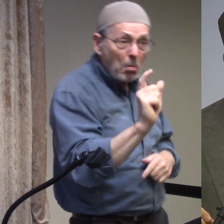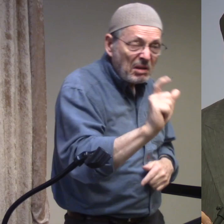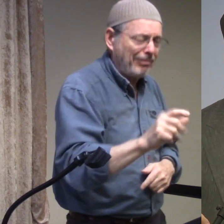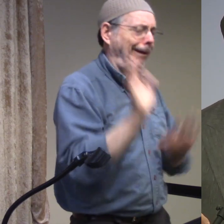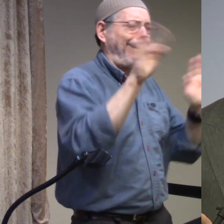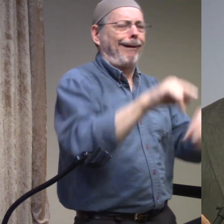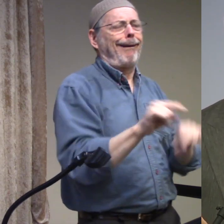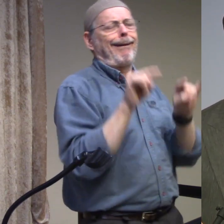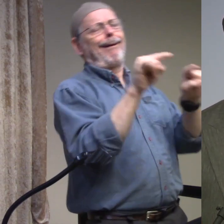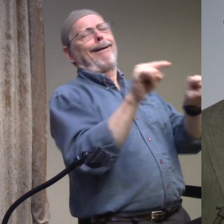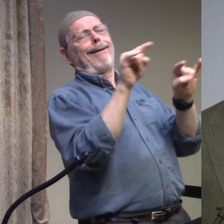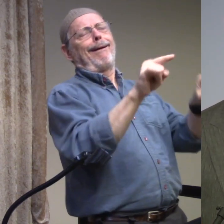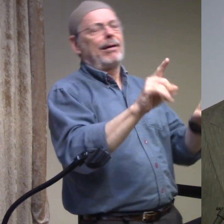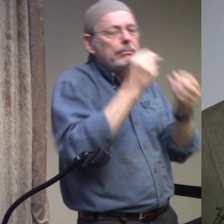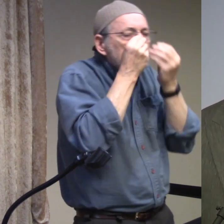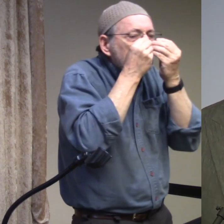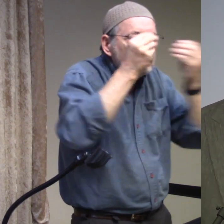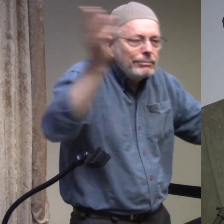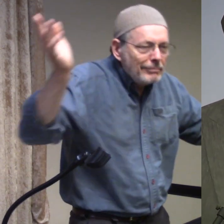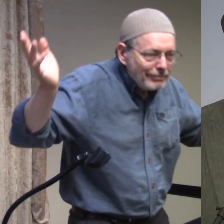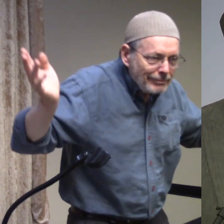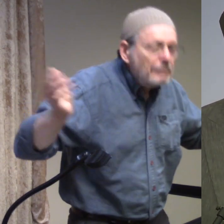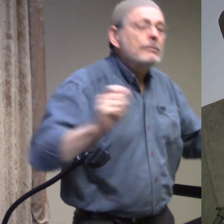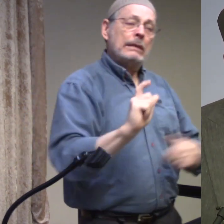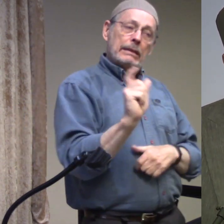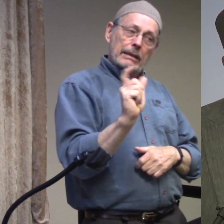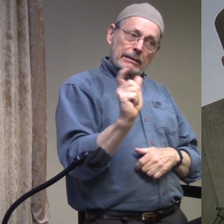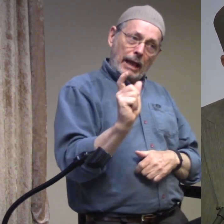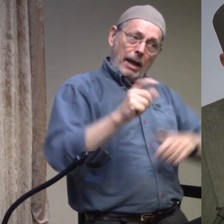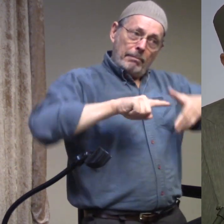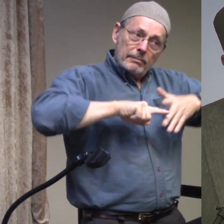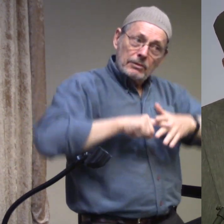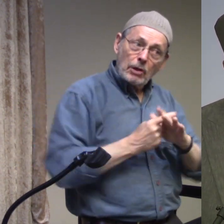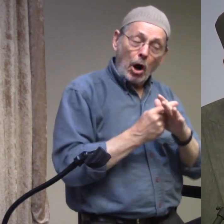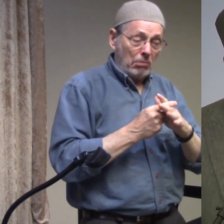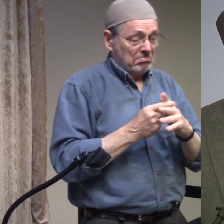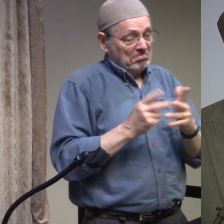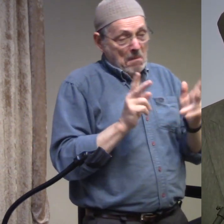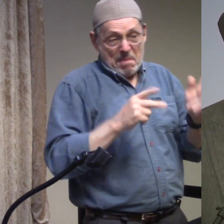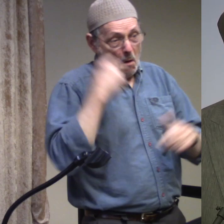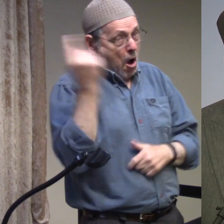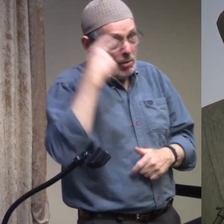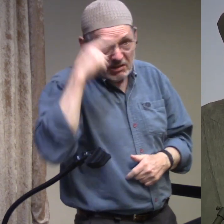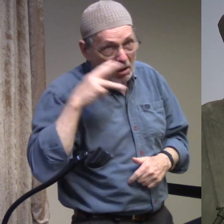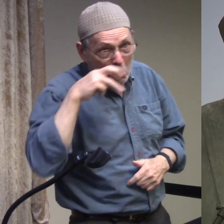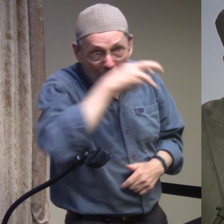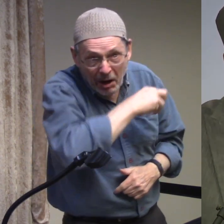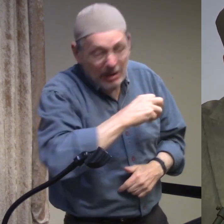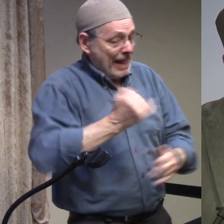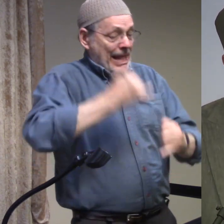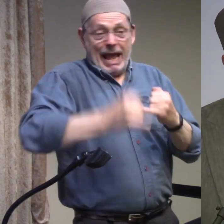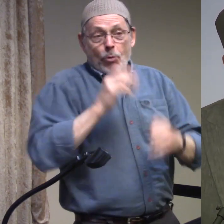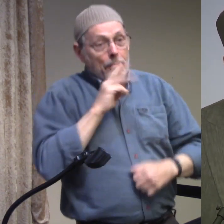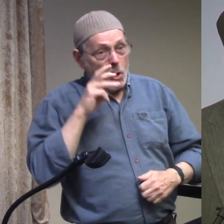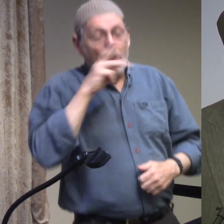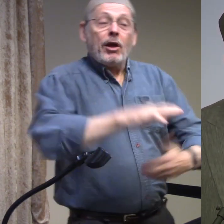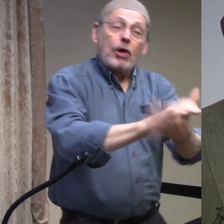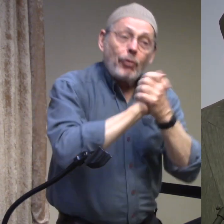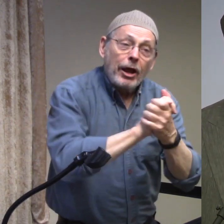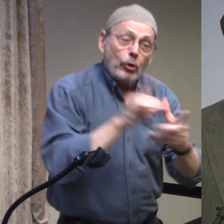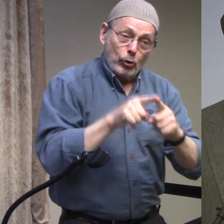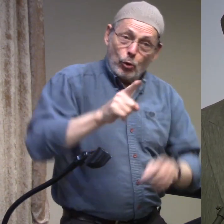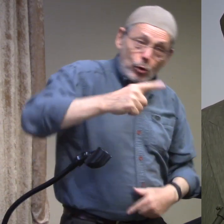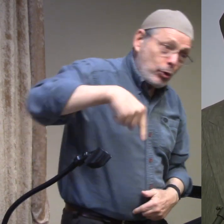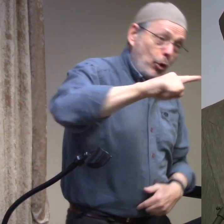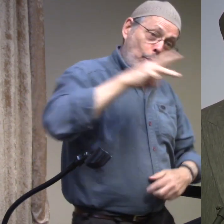care. طُوبَى لِلْغُرَبَى. Islam began weird. It's going to end as weird. And congratulations to the